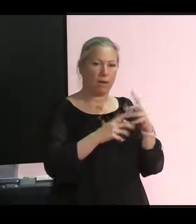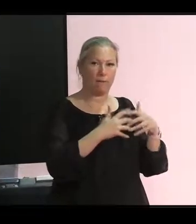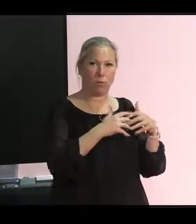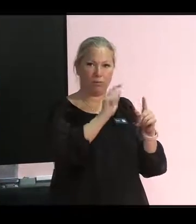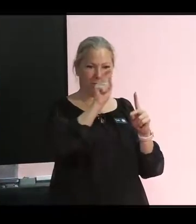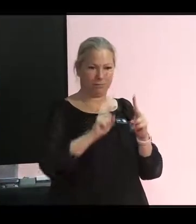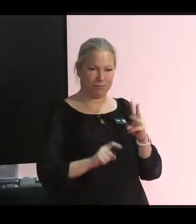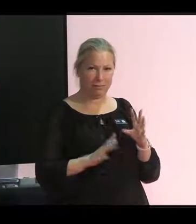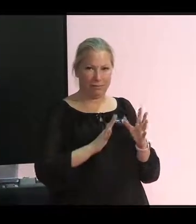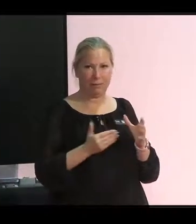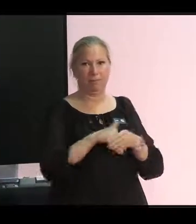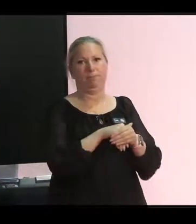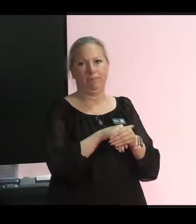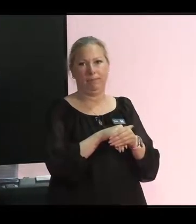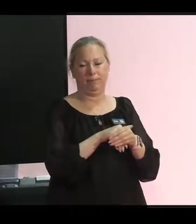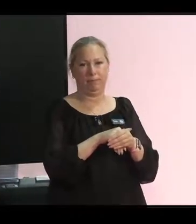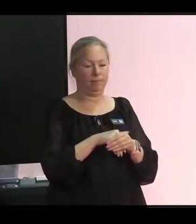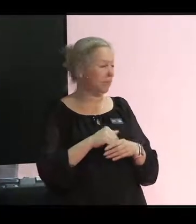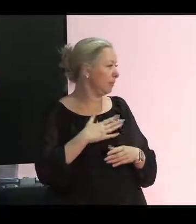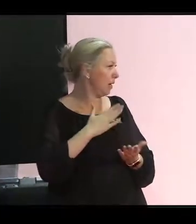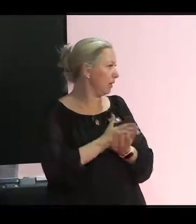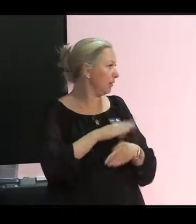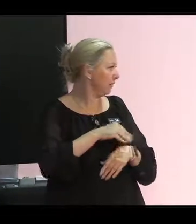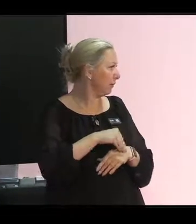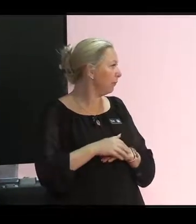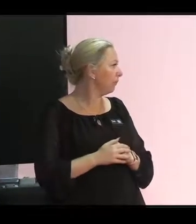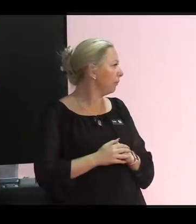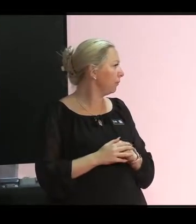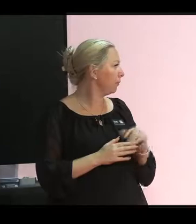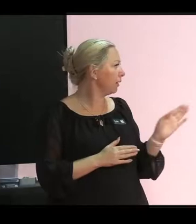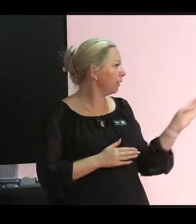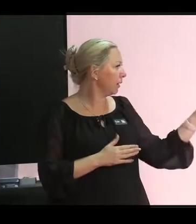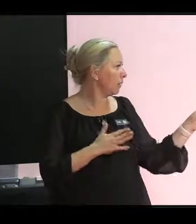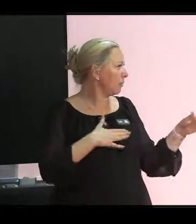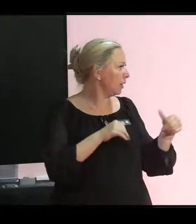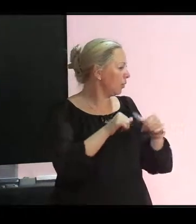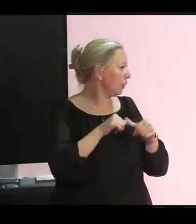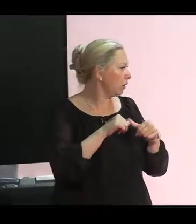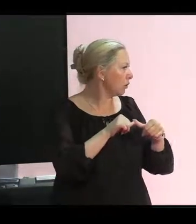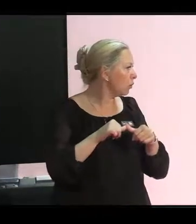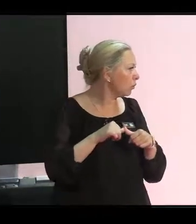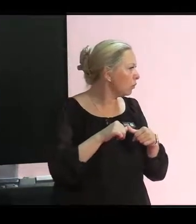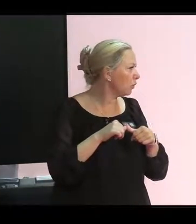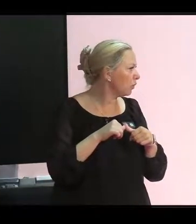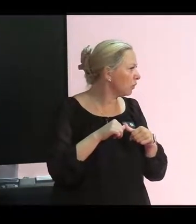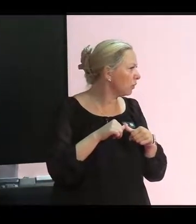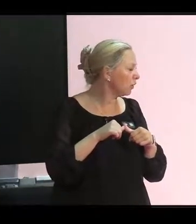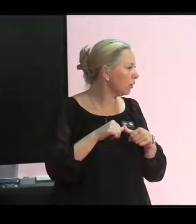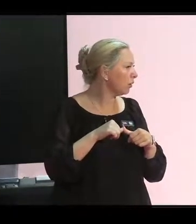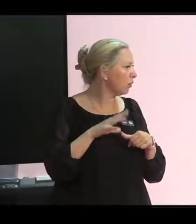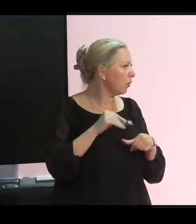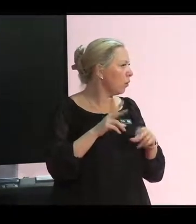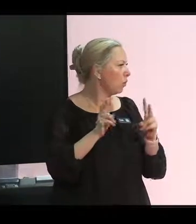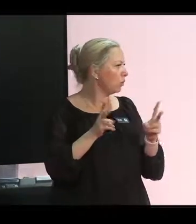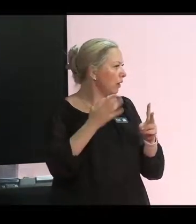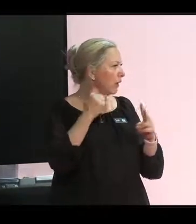är med. Jag tänker typ om man med en organisation eller har ett företag eller en förening eller vad som helst, då kan man väl också höra av